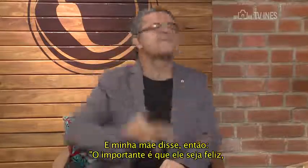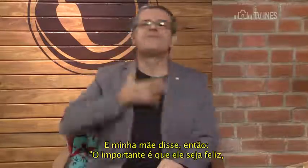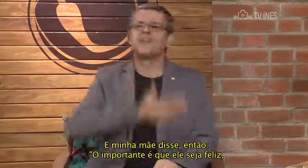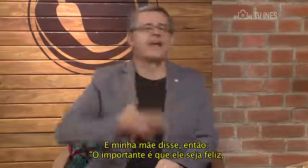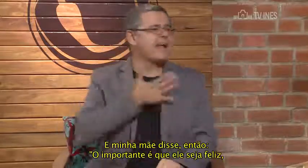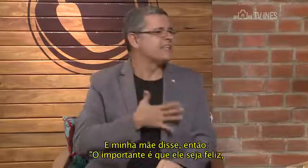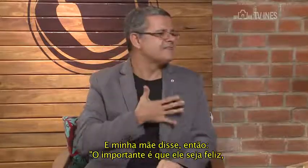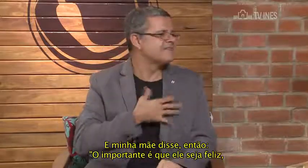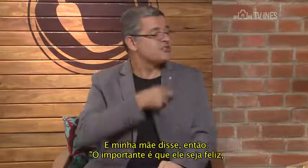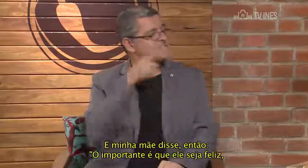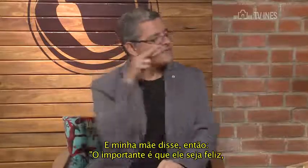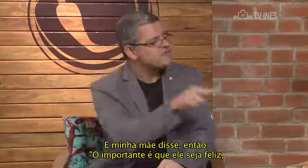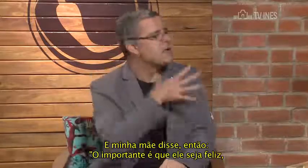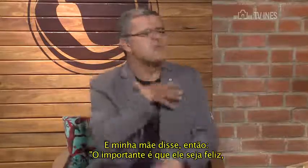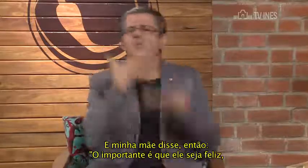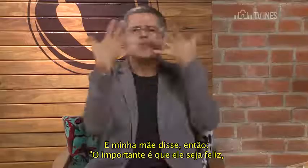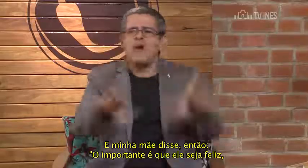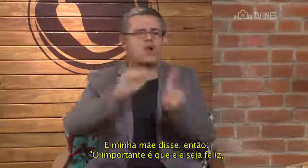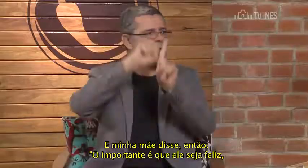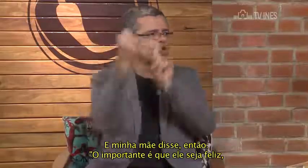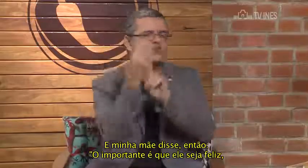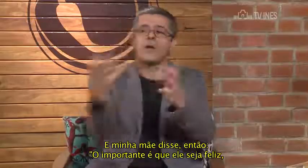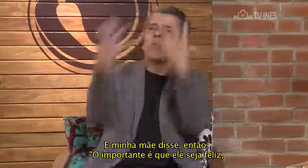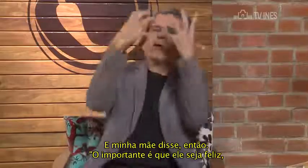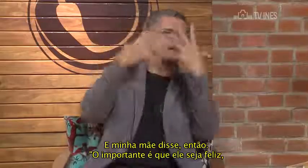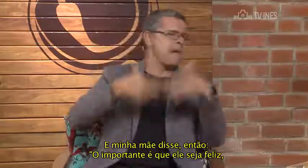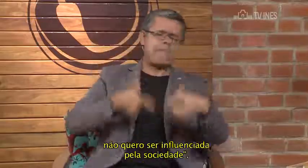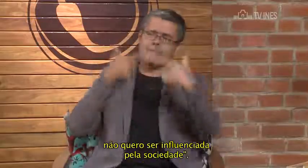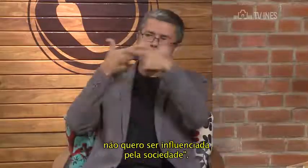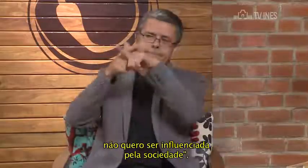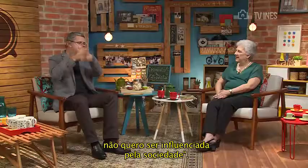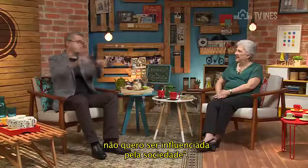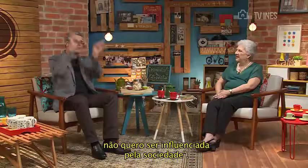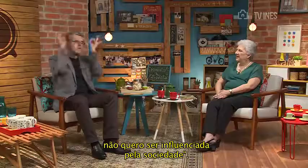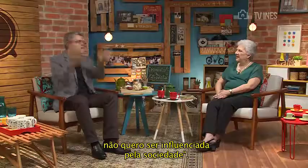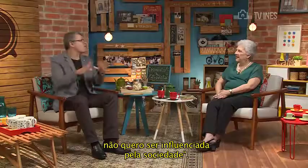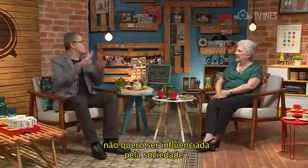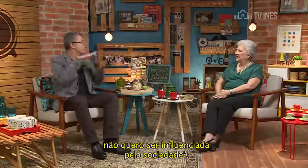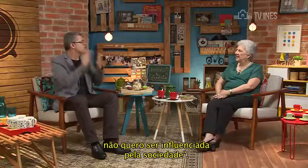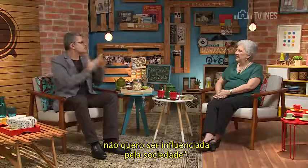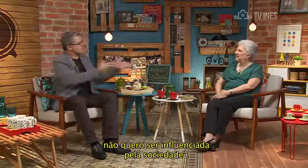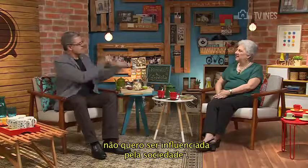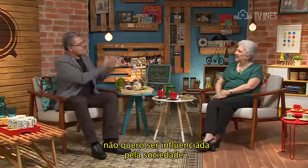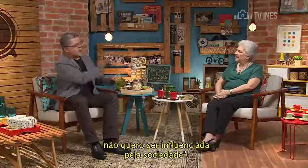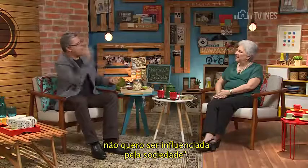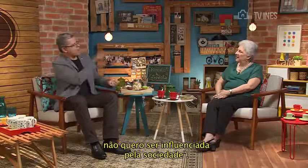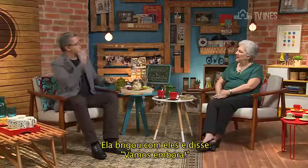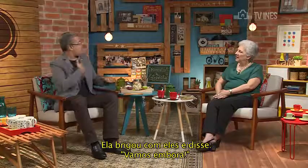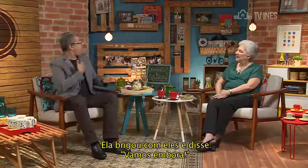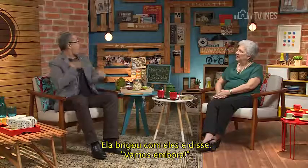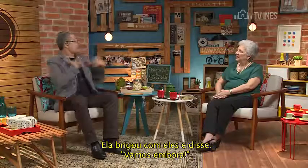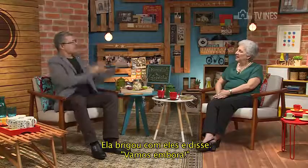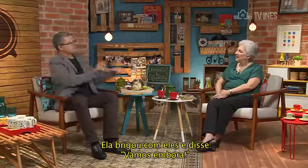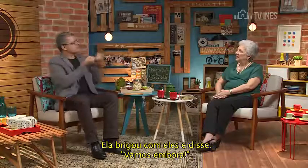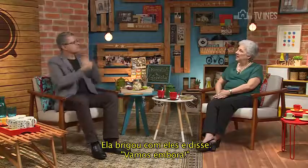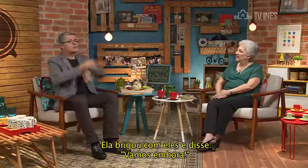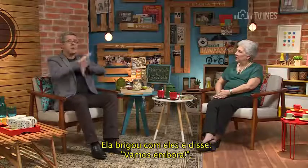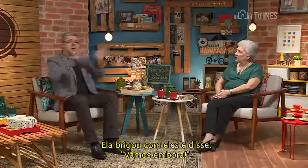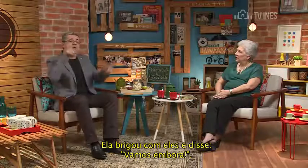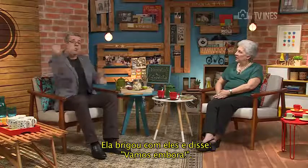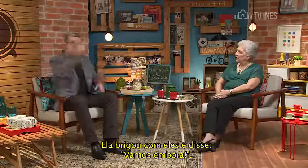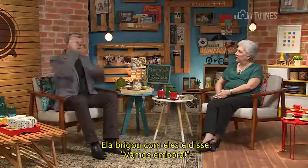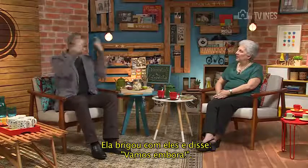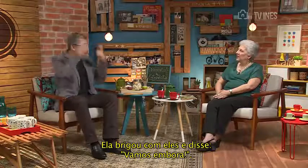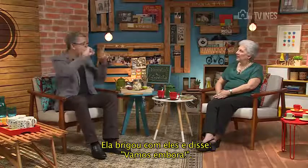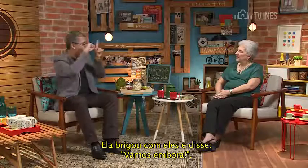então O importante É que ele seja feliz Não quero ser influenciada Pela sociedade Ela brigou com eles E